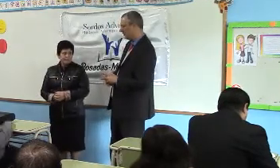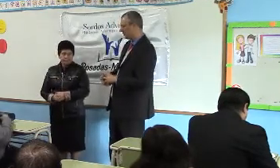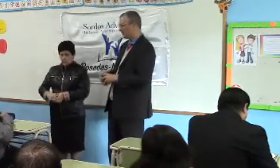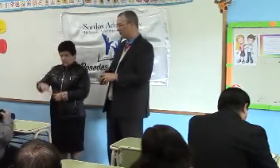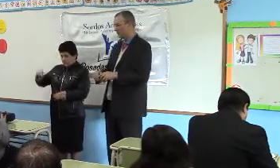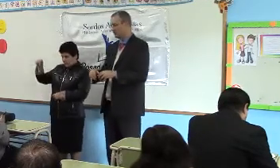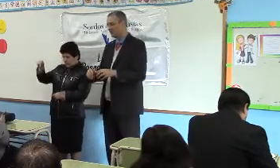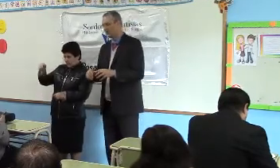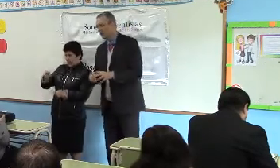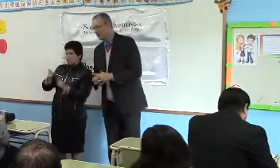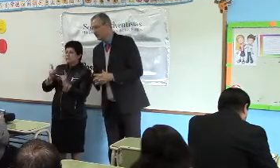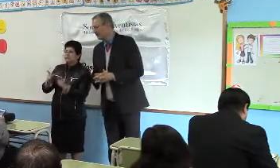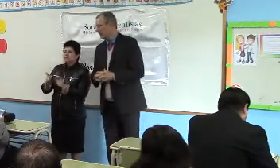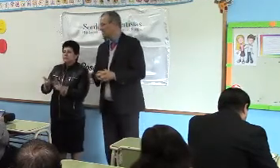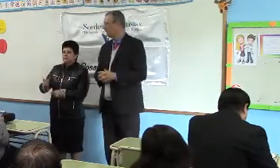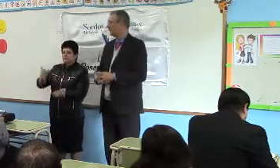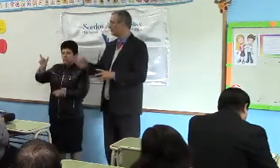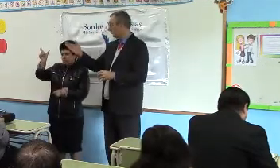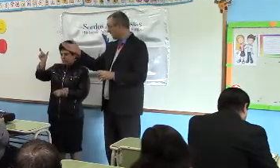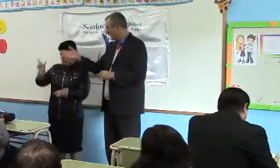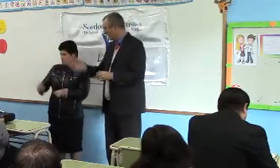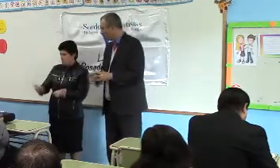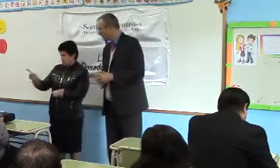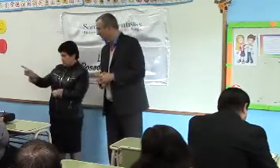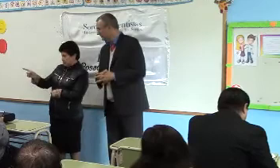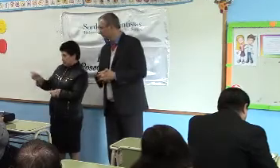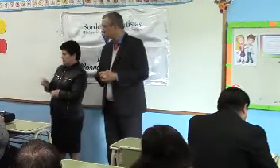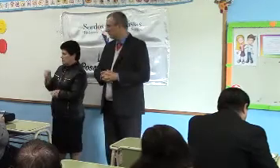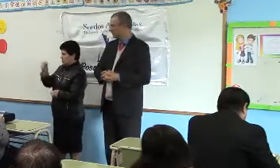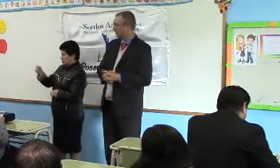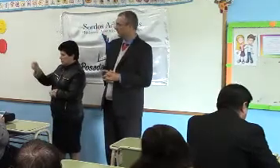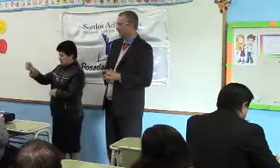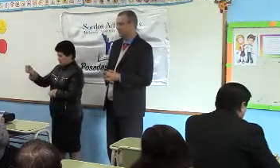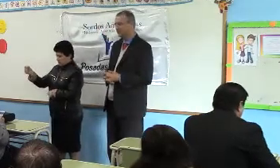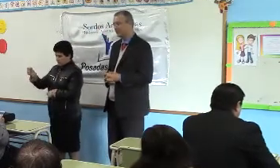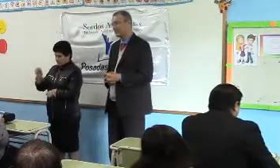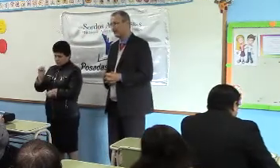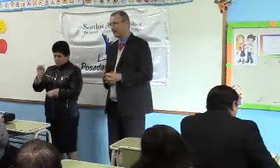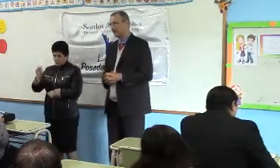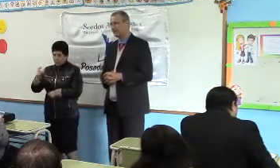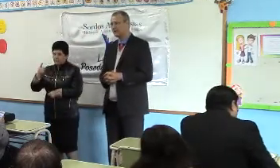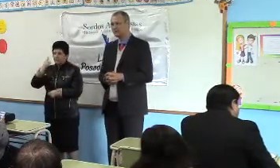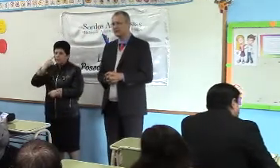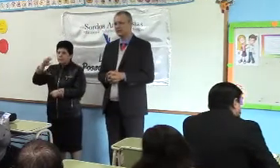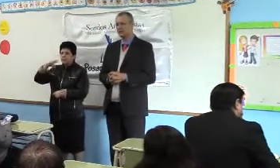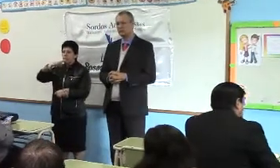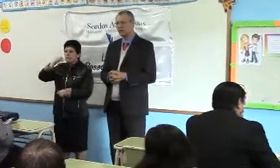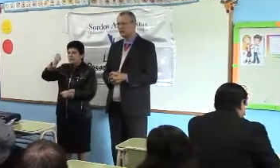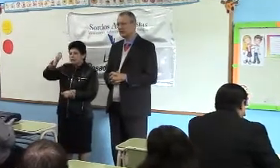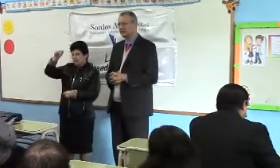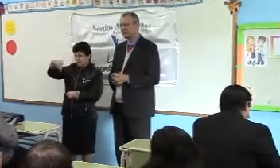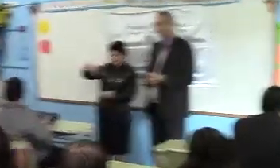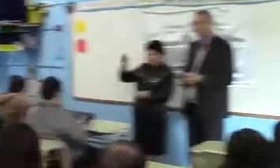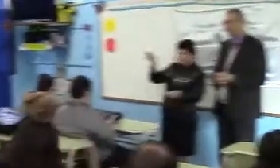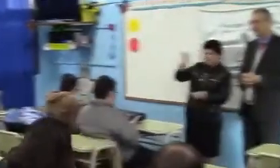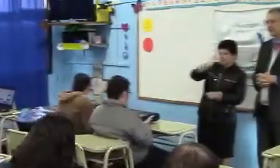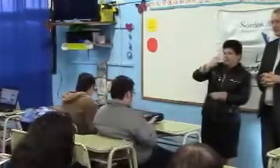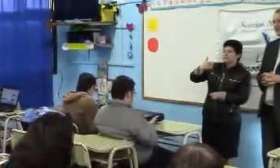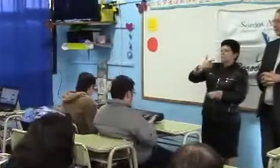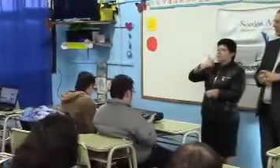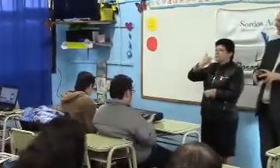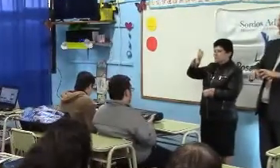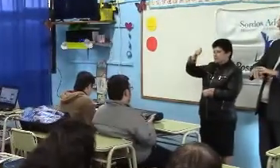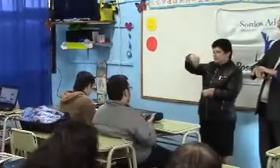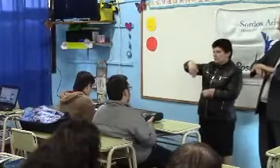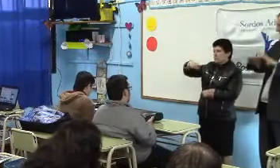Están los el pastor Iván Samoluk, él va a contarnos un poco de